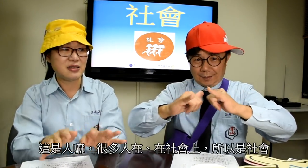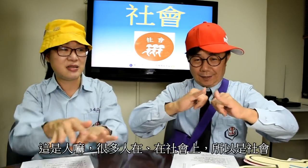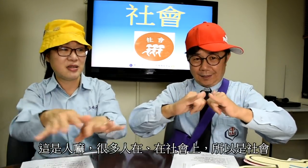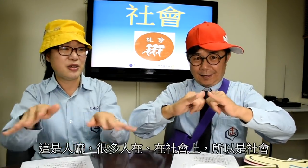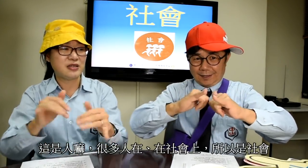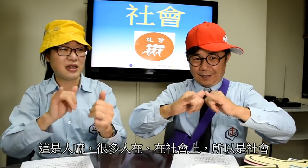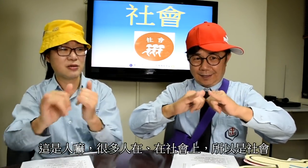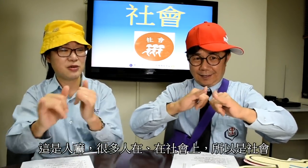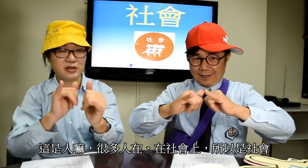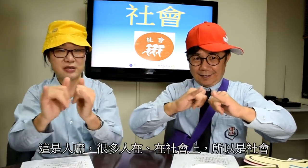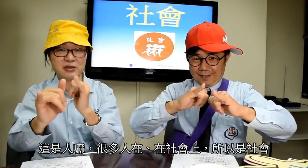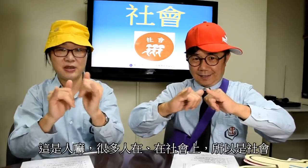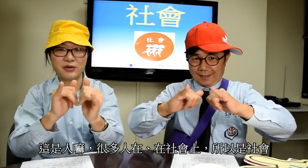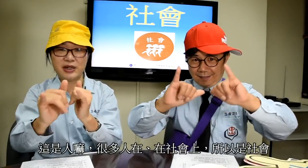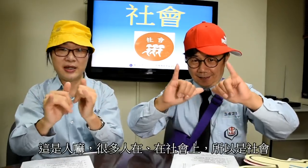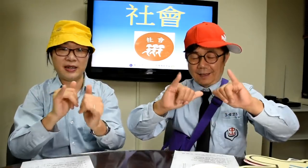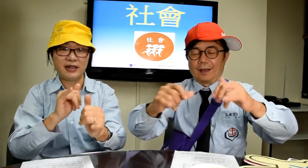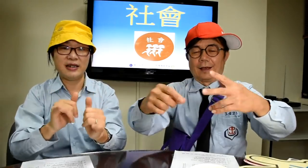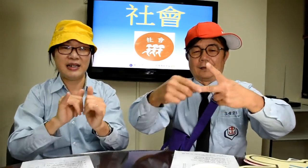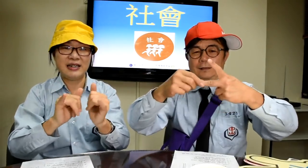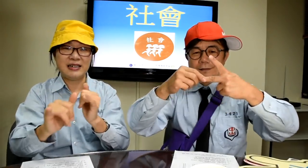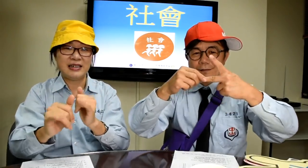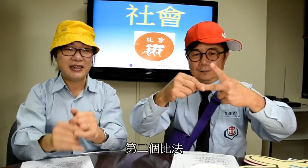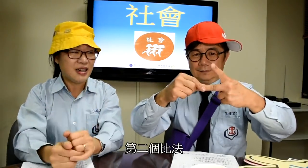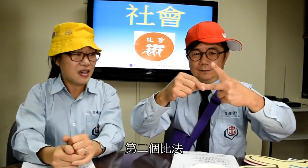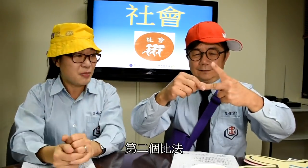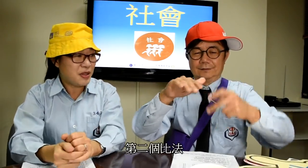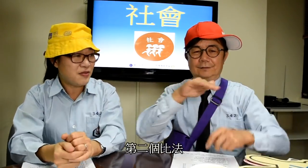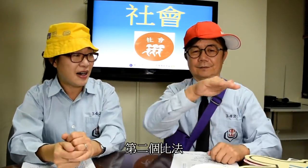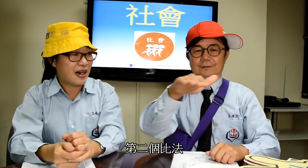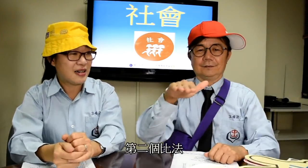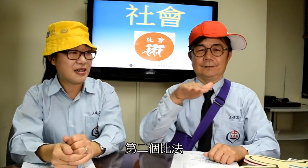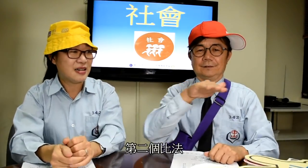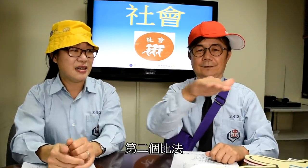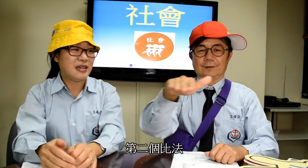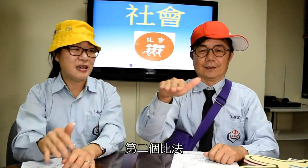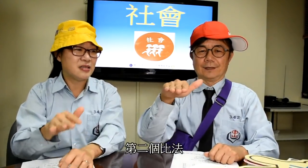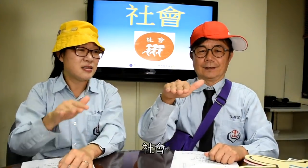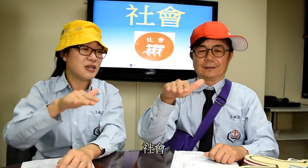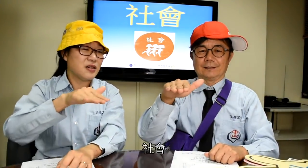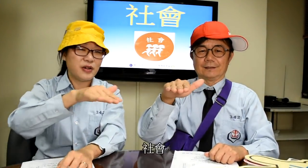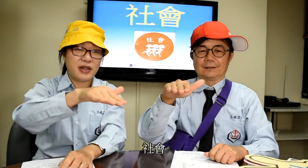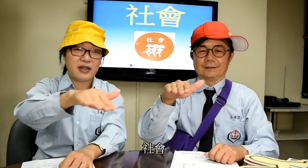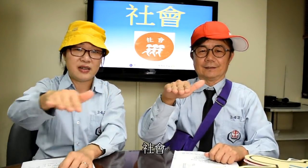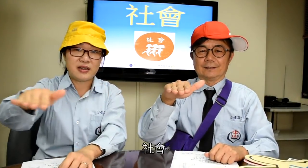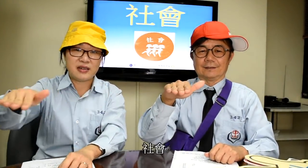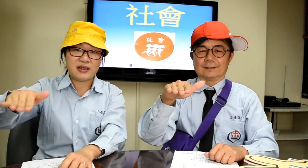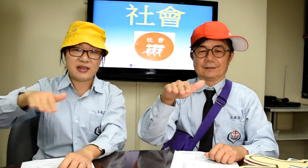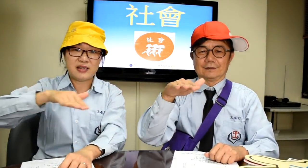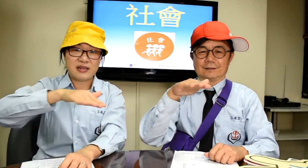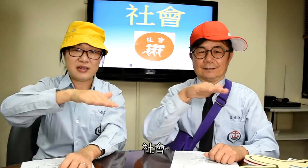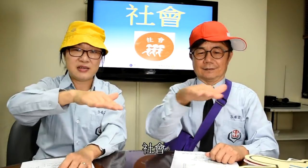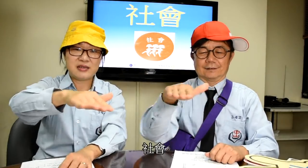会上，所以是社会。第二个笔法，社会，社